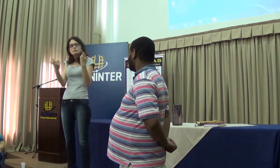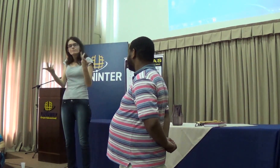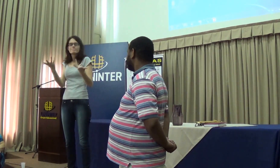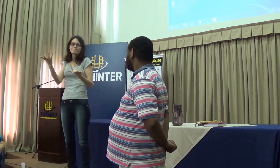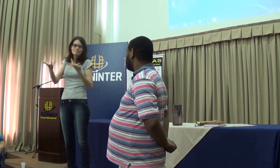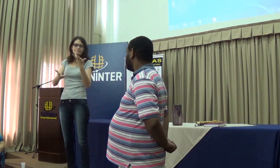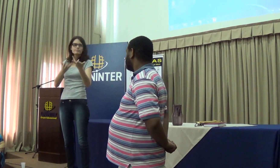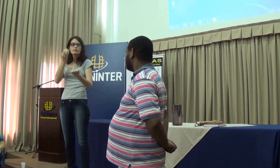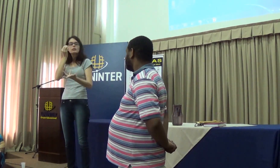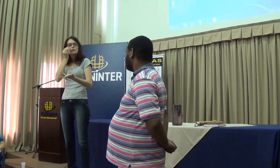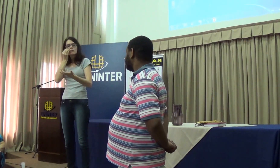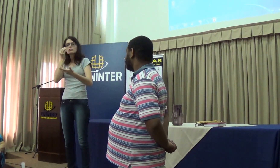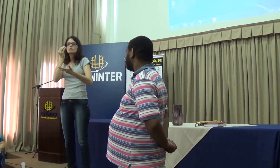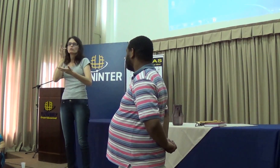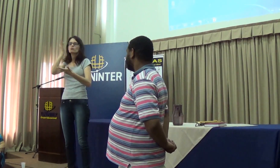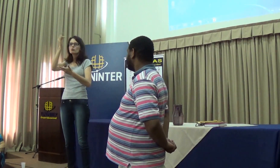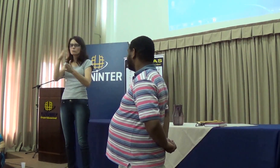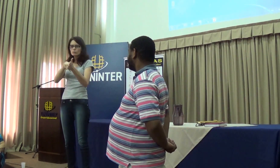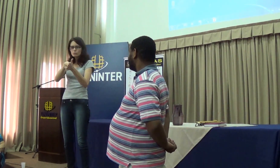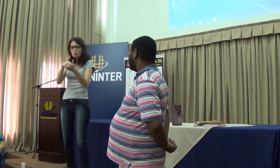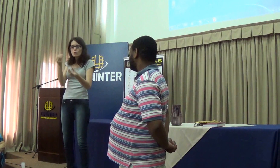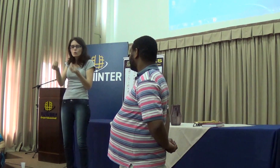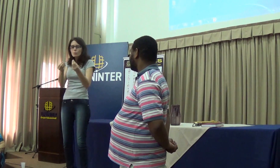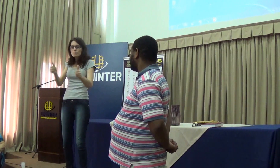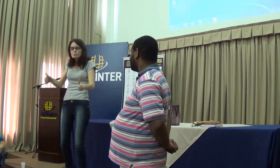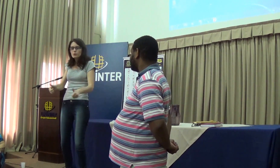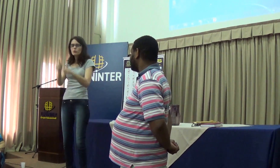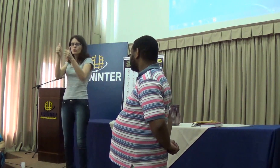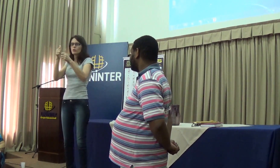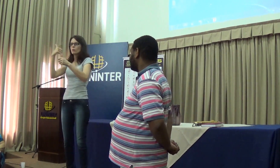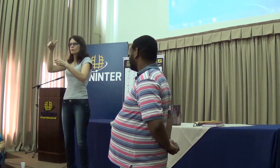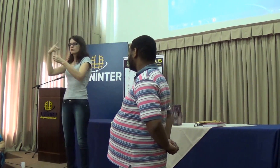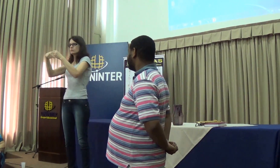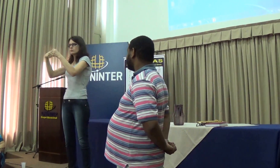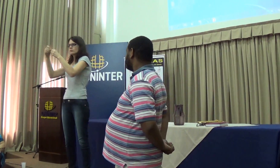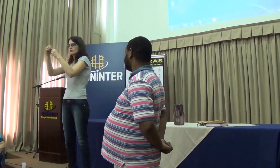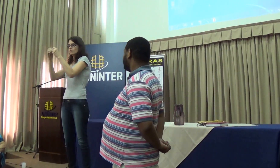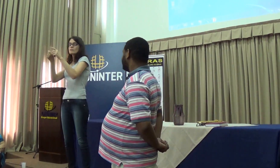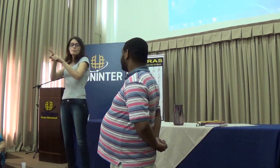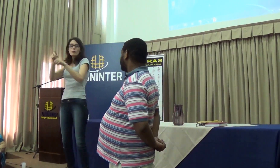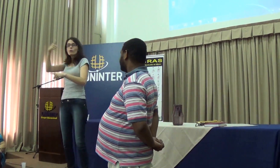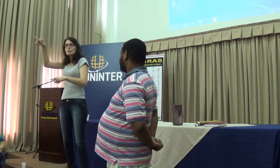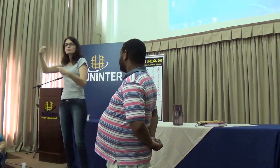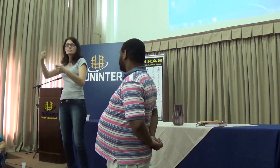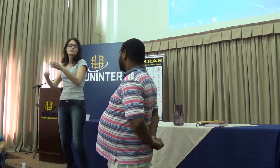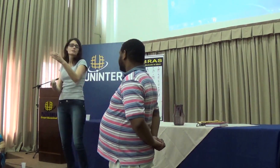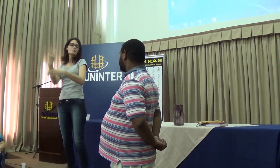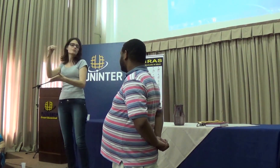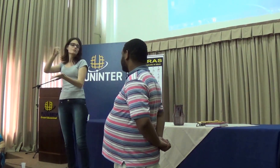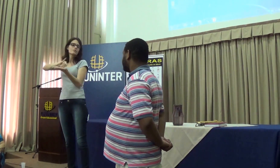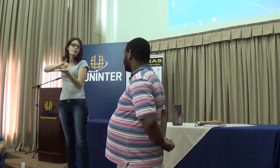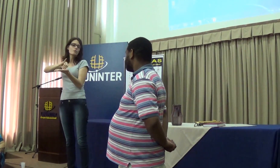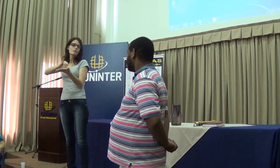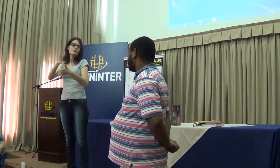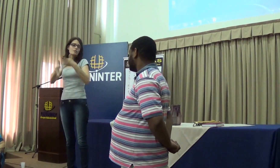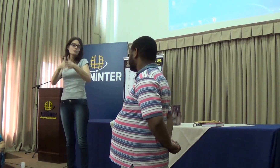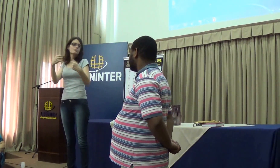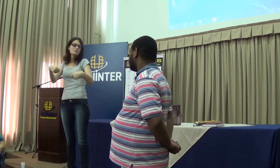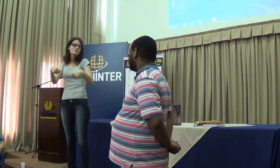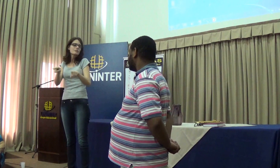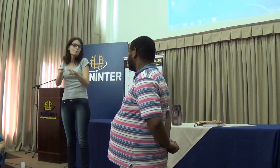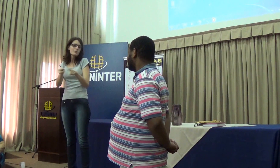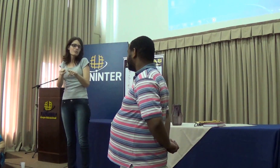atendida. Não sei se futuramente, fazendo uma pesquisa ou tendo mais intérpretes, pode atender a